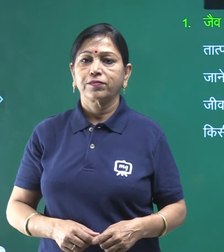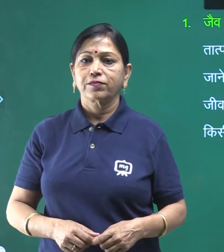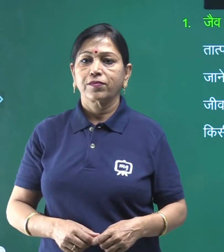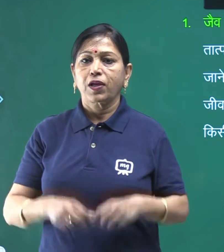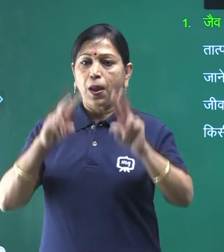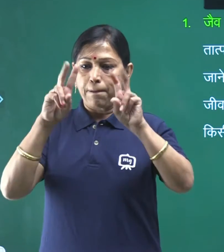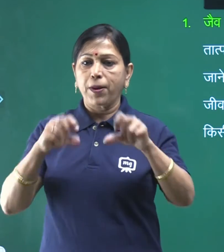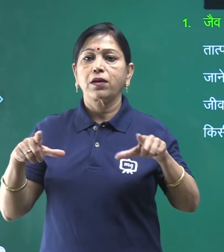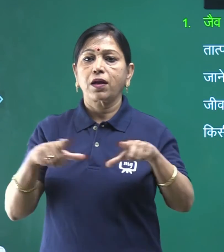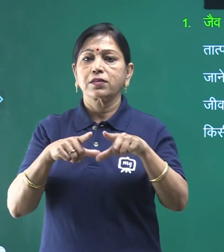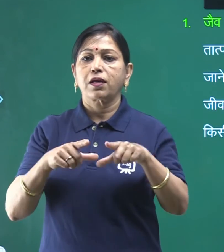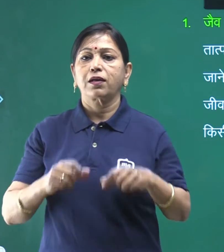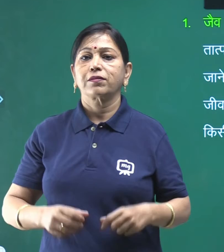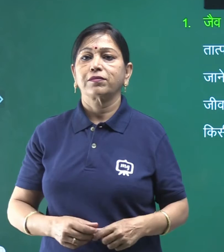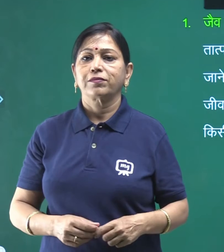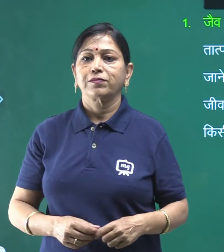पाठ का सार: